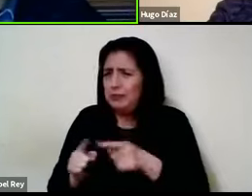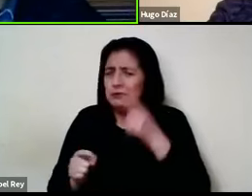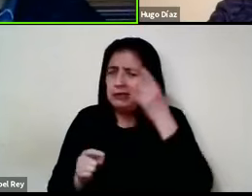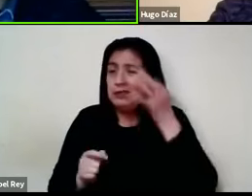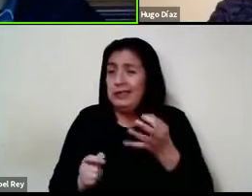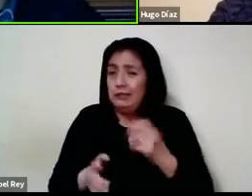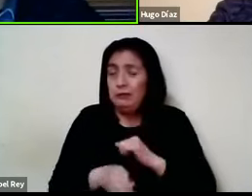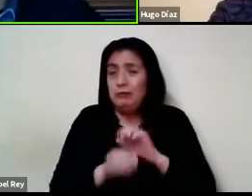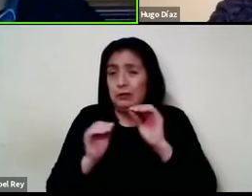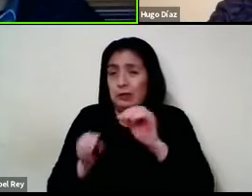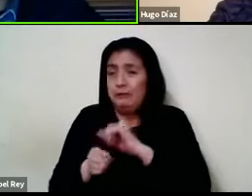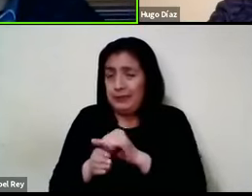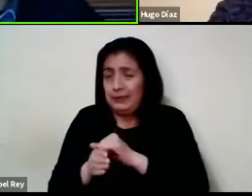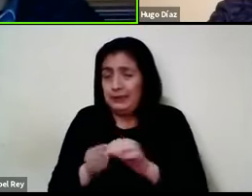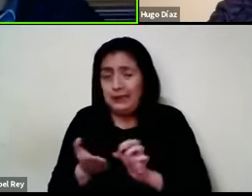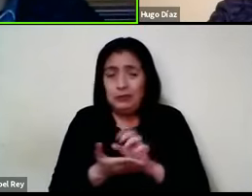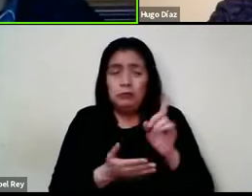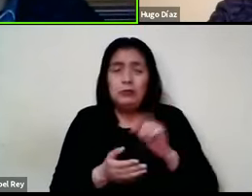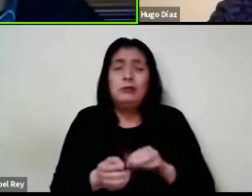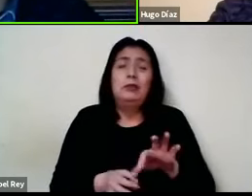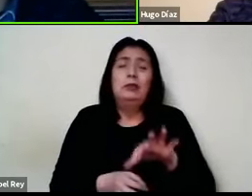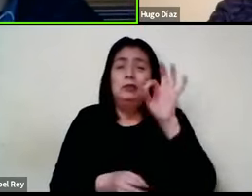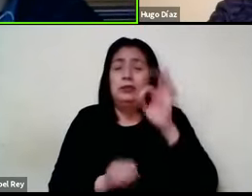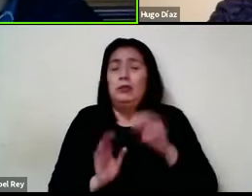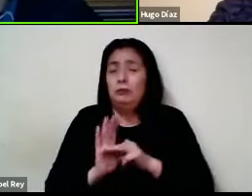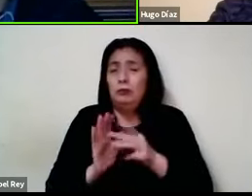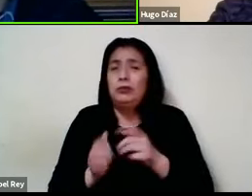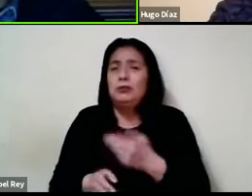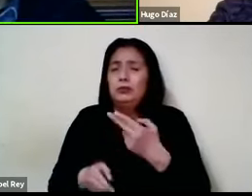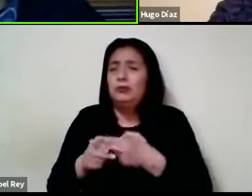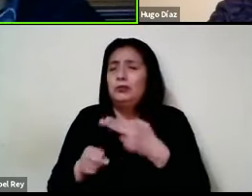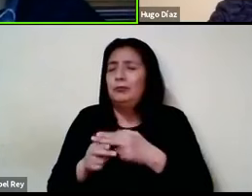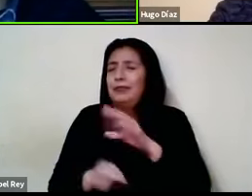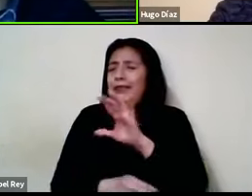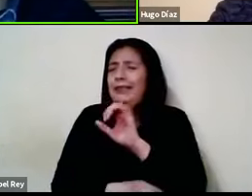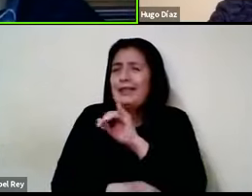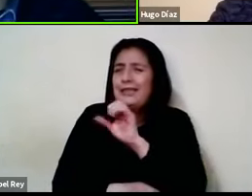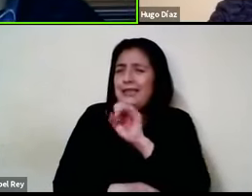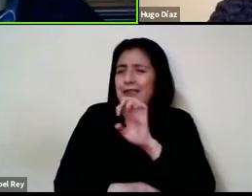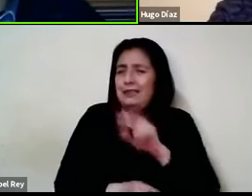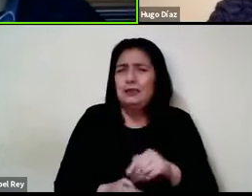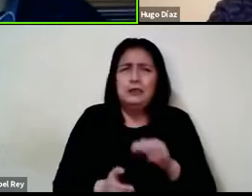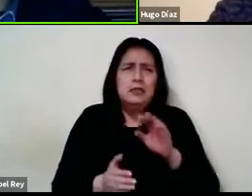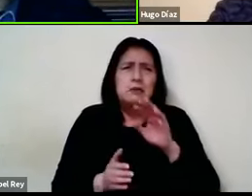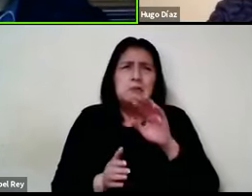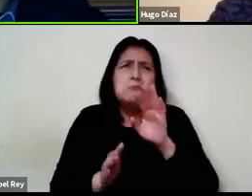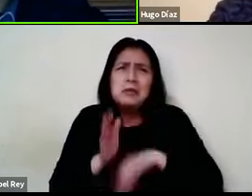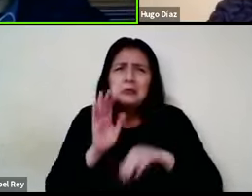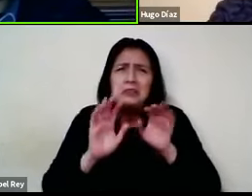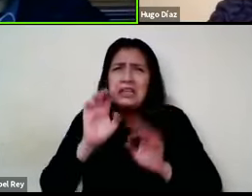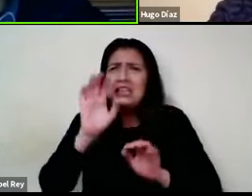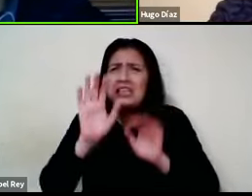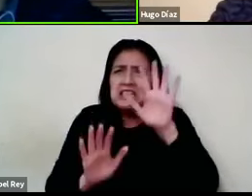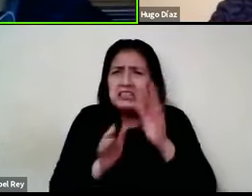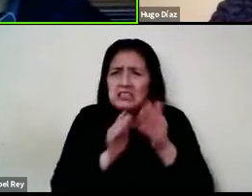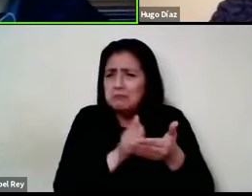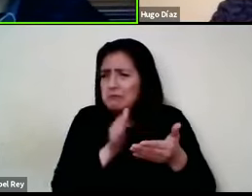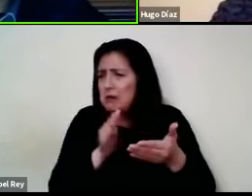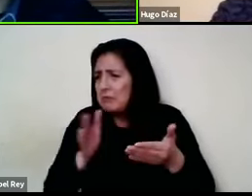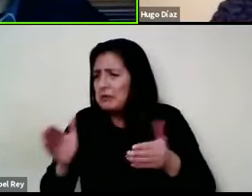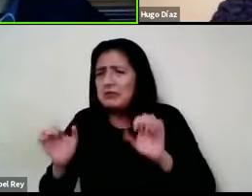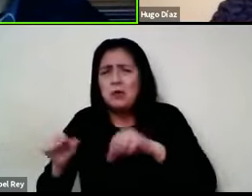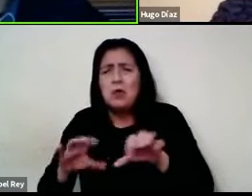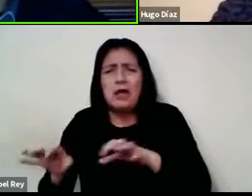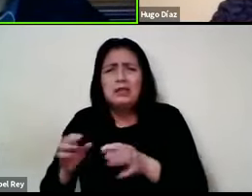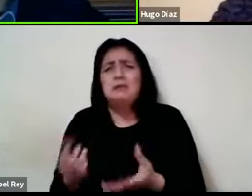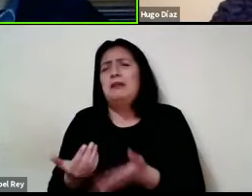misma práctica educativa, hemos encontrado un modelo, lo hemos diseñado, se llama modelo Kaizen, que en menos de 15 pasos haces todo eso de manera